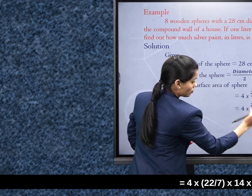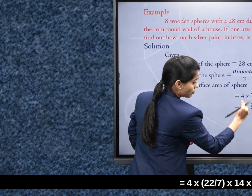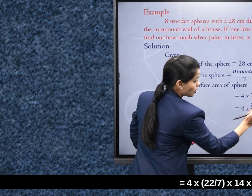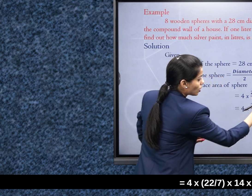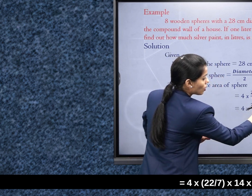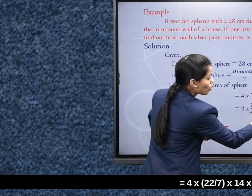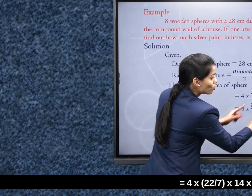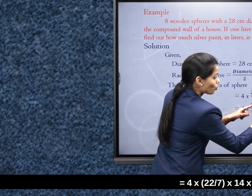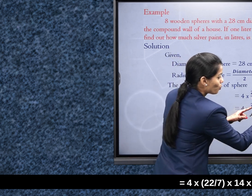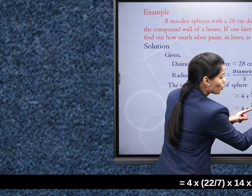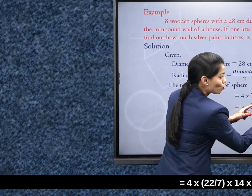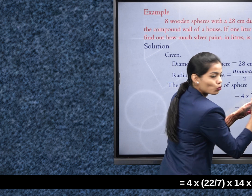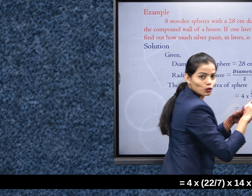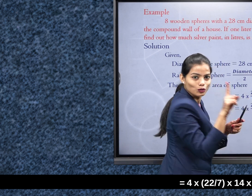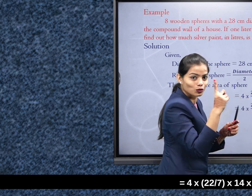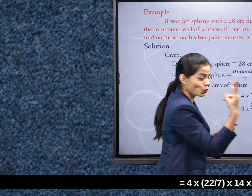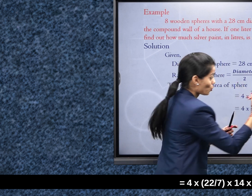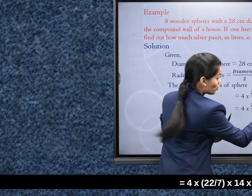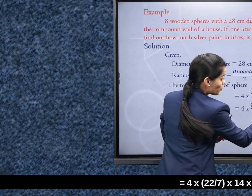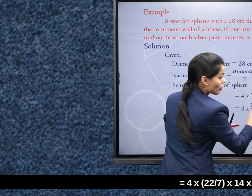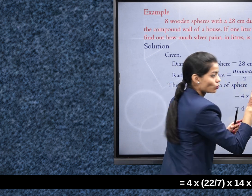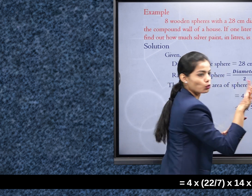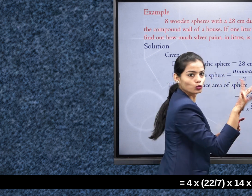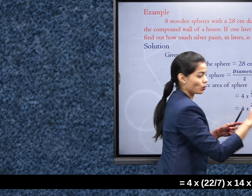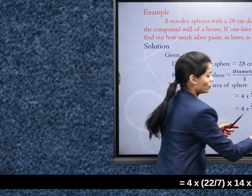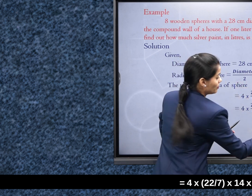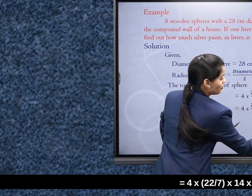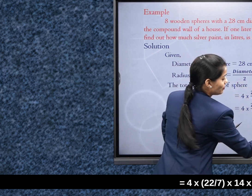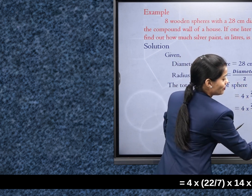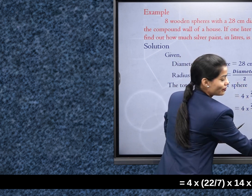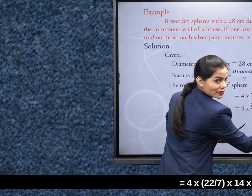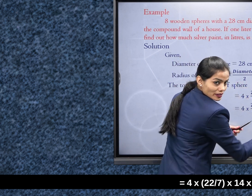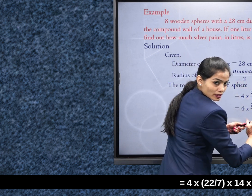is equal to 4 into 22 by 7 into 14 into 14